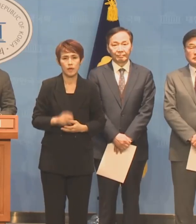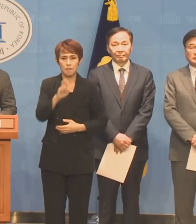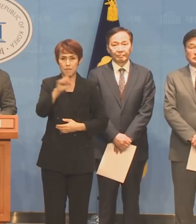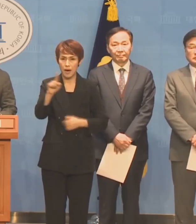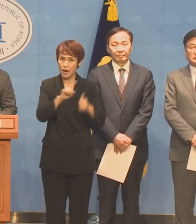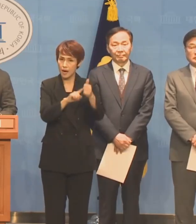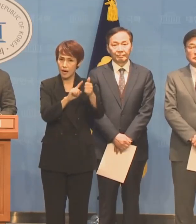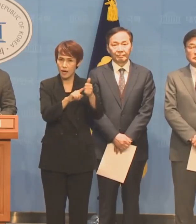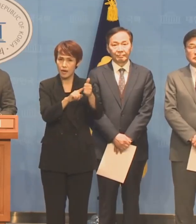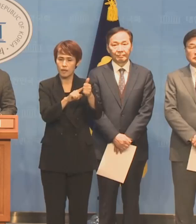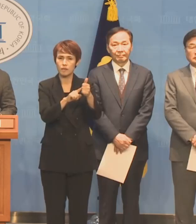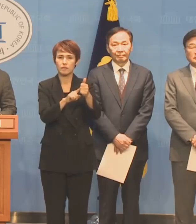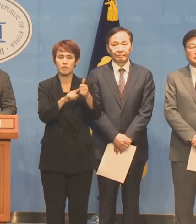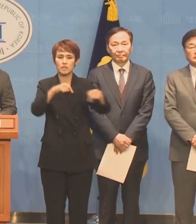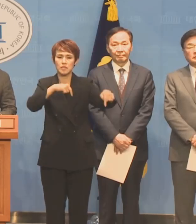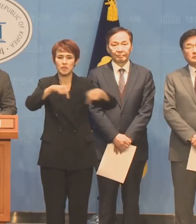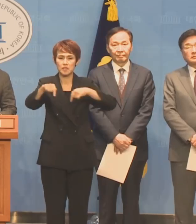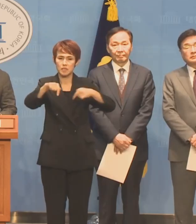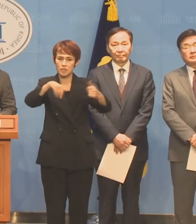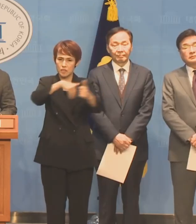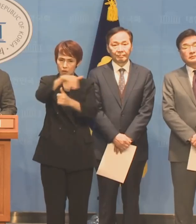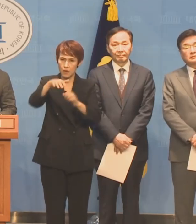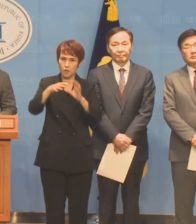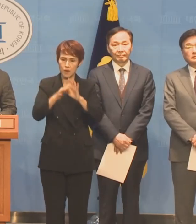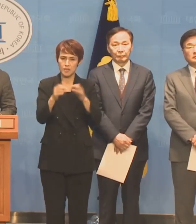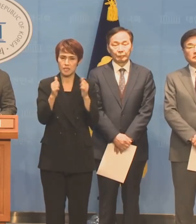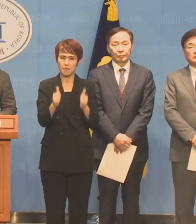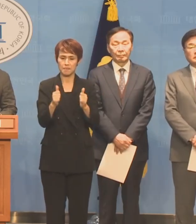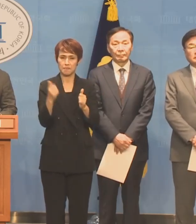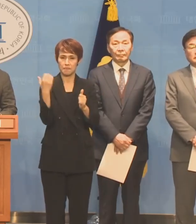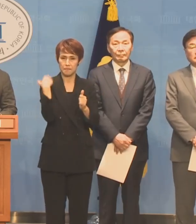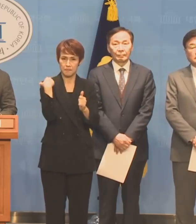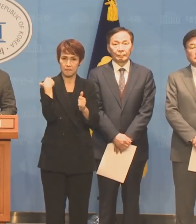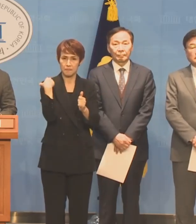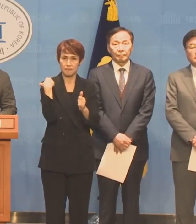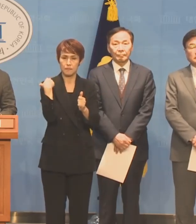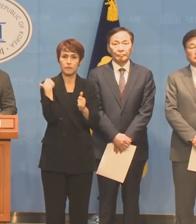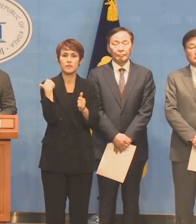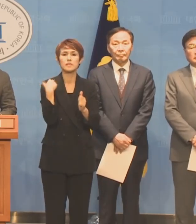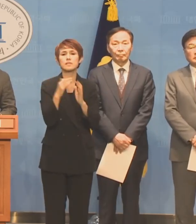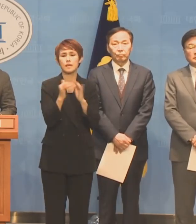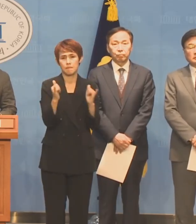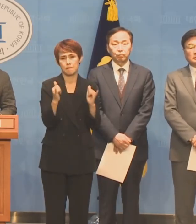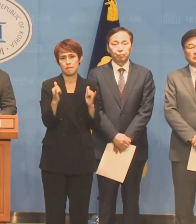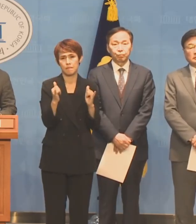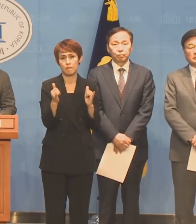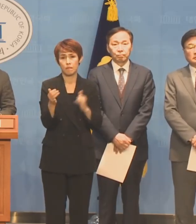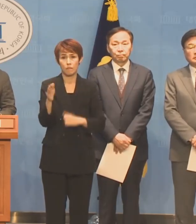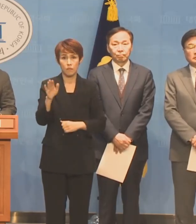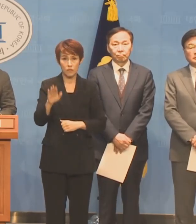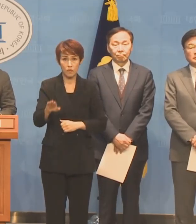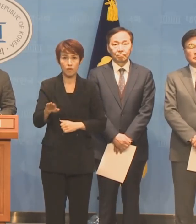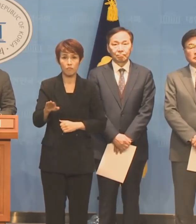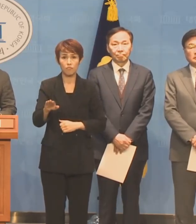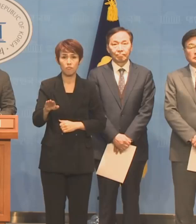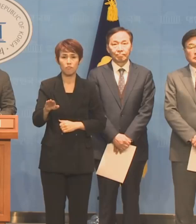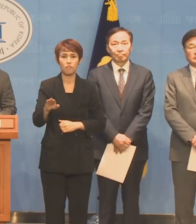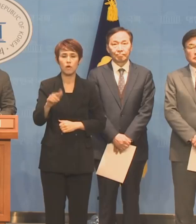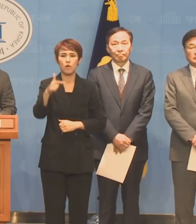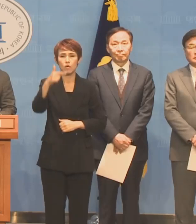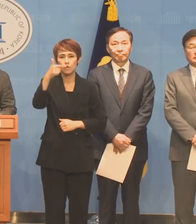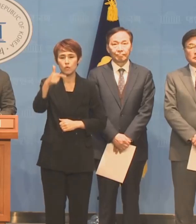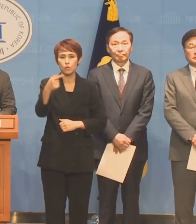마은혁 후보자는 정치적 사안에 대한 재판을 담당하고 있는 현직 법관이었음에도 버젓이